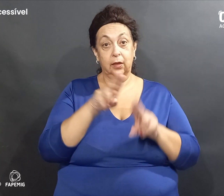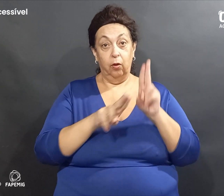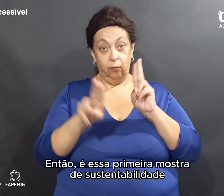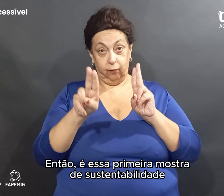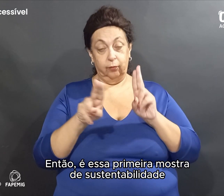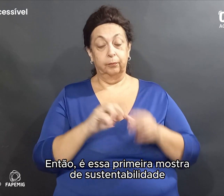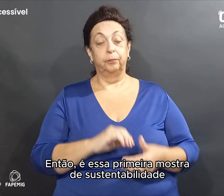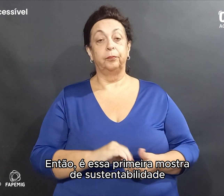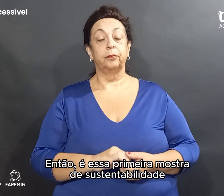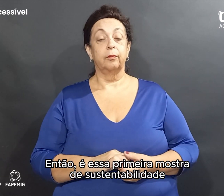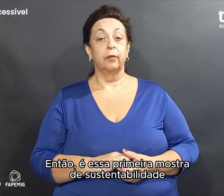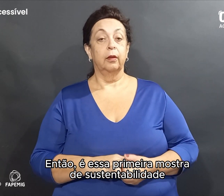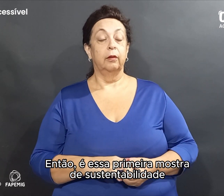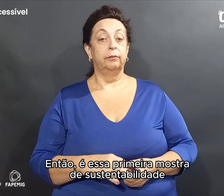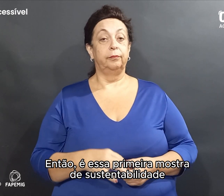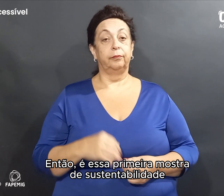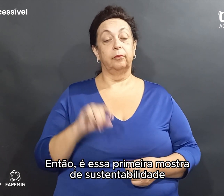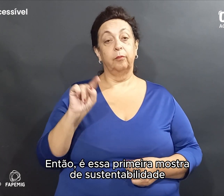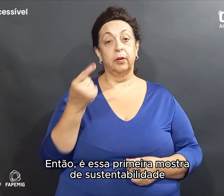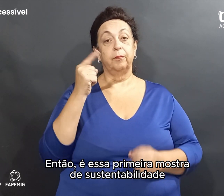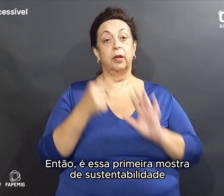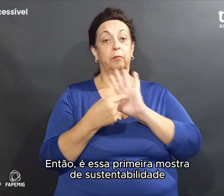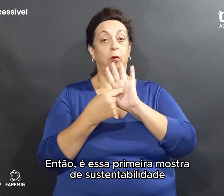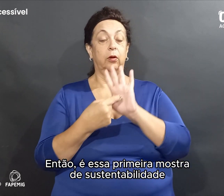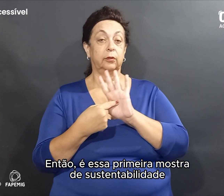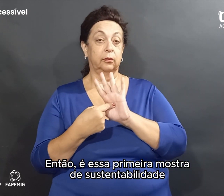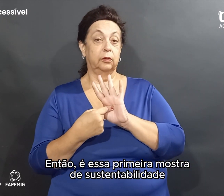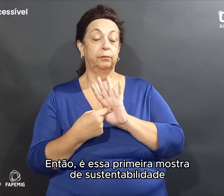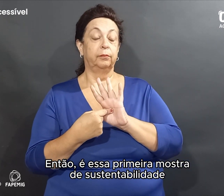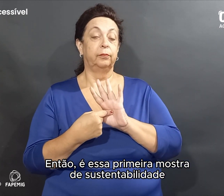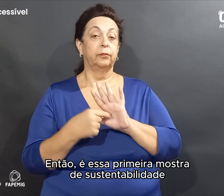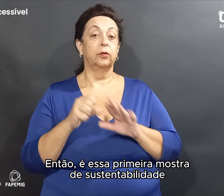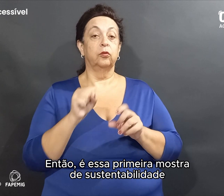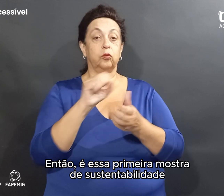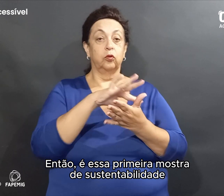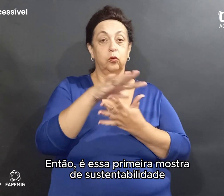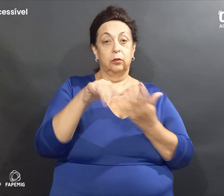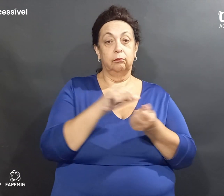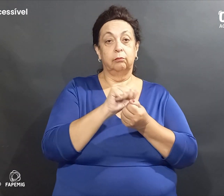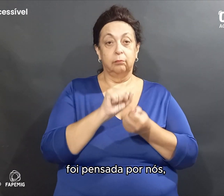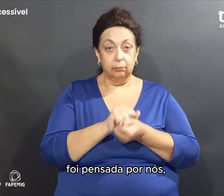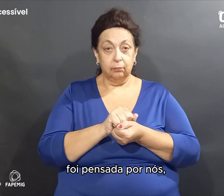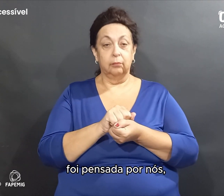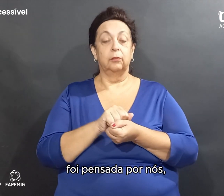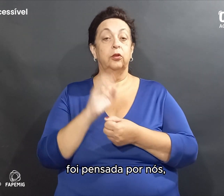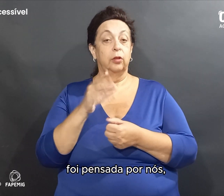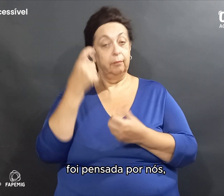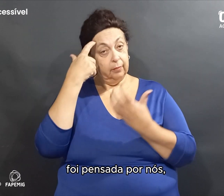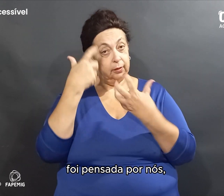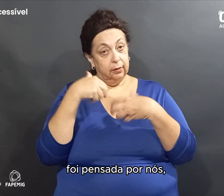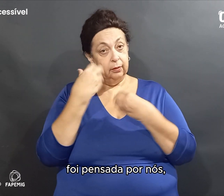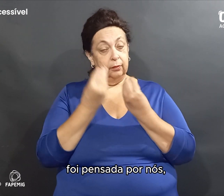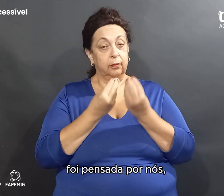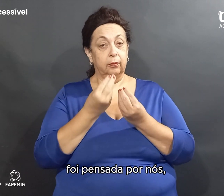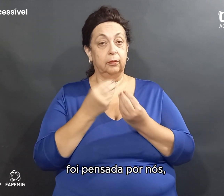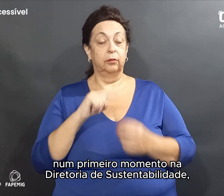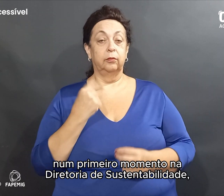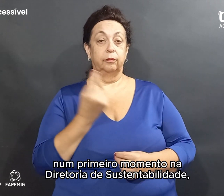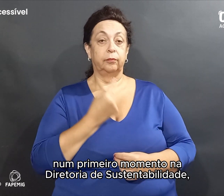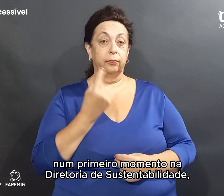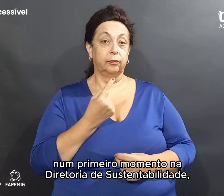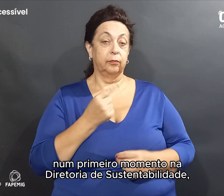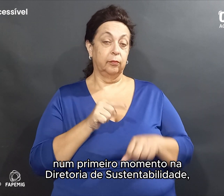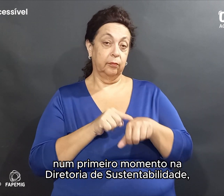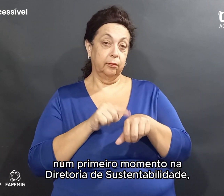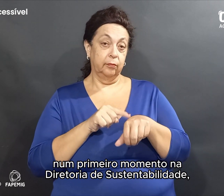data. Então, essa primeira mostra de sustentabilidade, ela foi pensada por nós aqui num